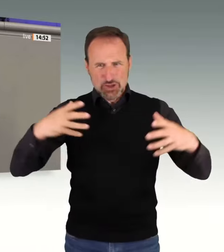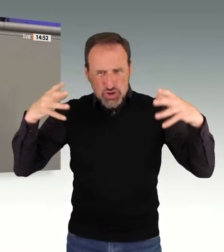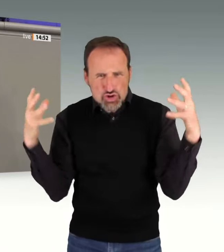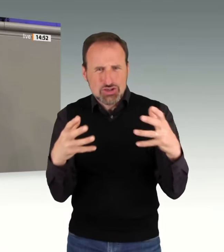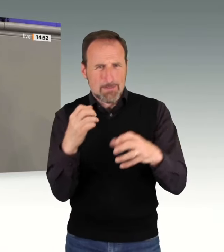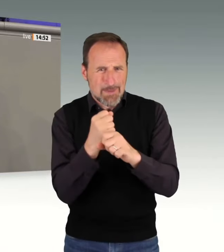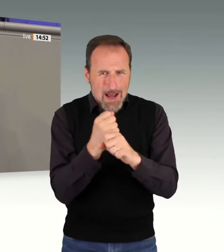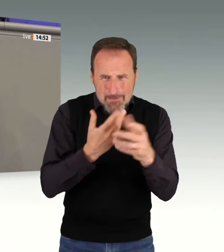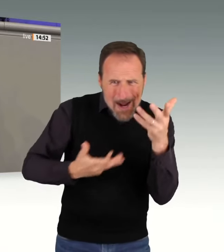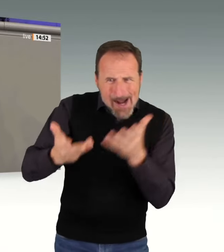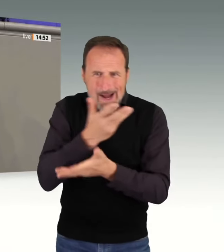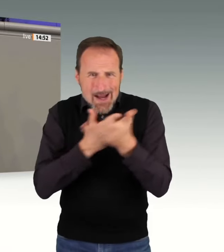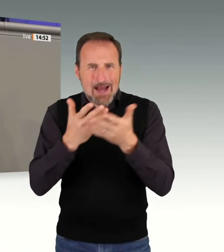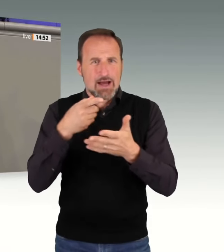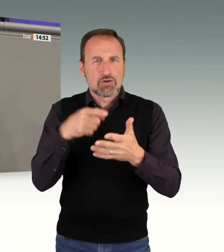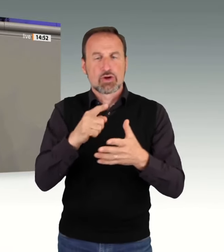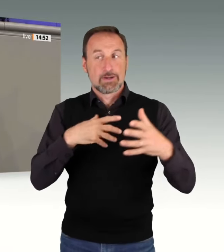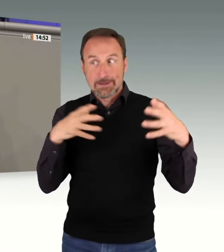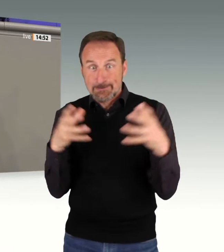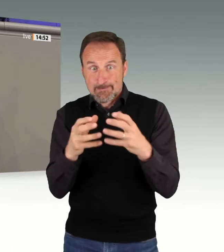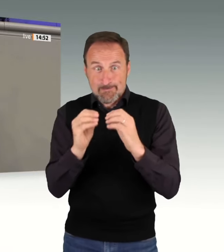jeder hier persönlich, die hier sind.